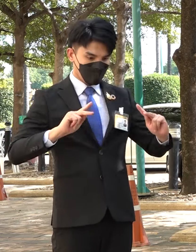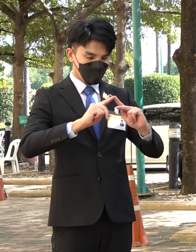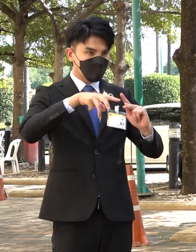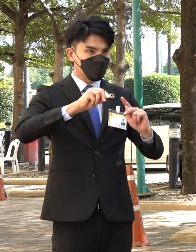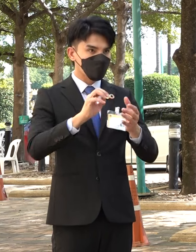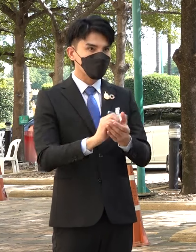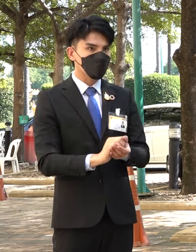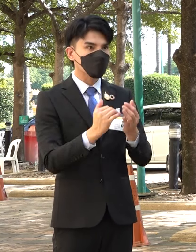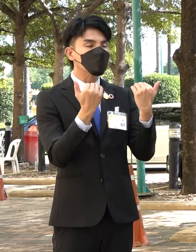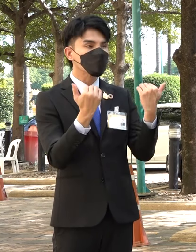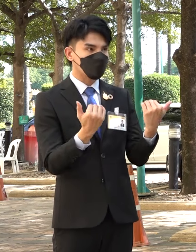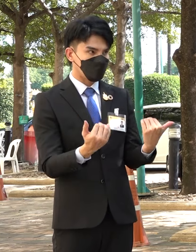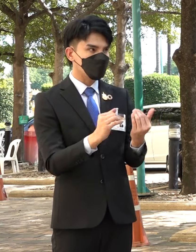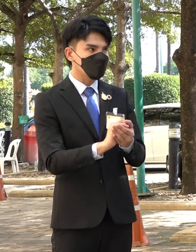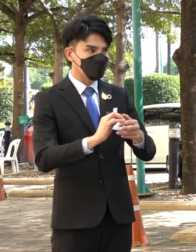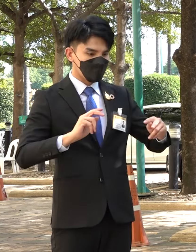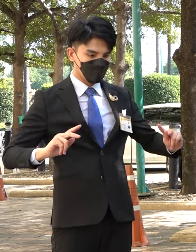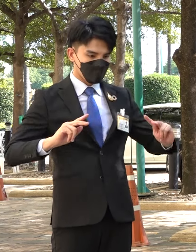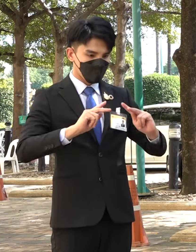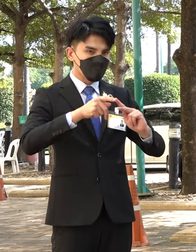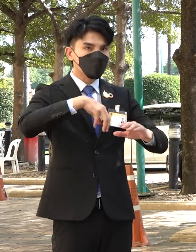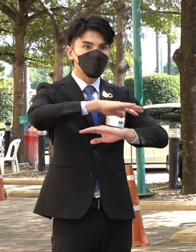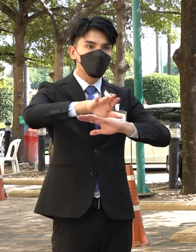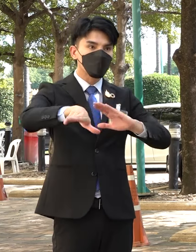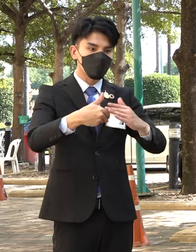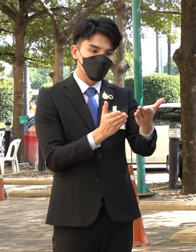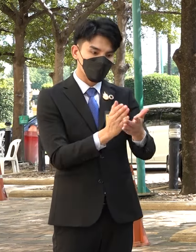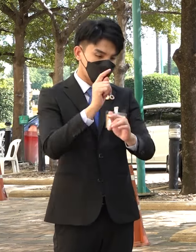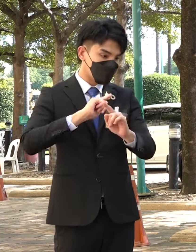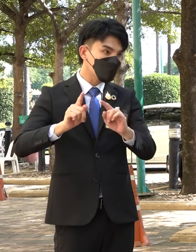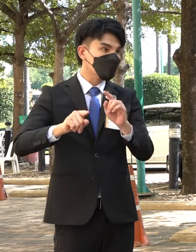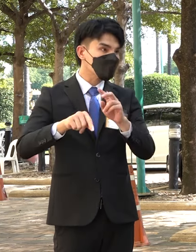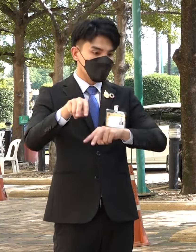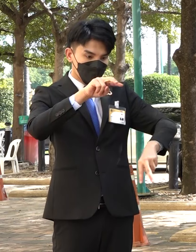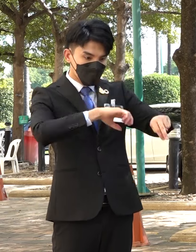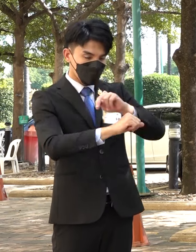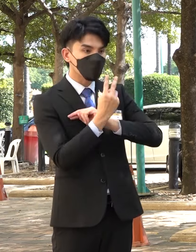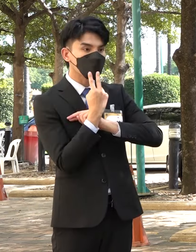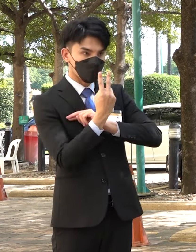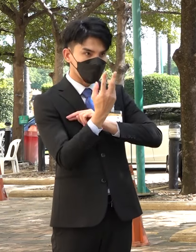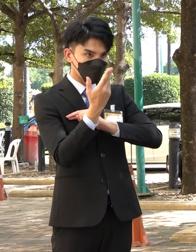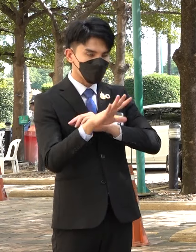วยและในขณะเดียวกันเจ้าหน้าที่พม.ของเราทุกคนทุกฝ่ายก็จะเร่งนะครับออกตรวจตา